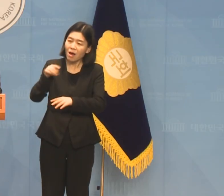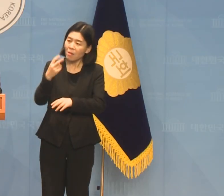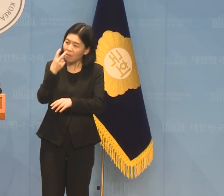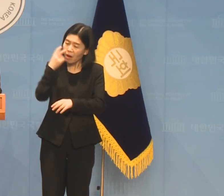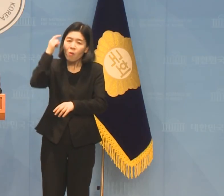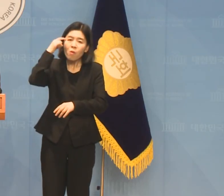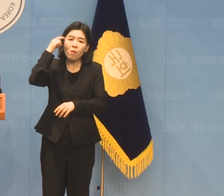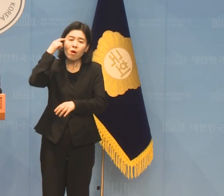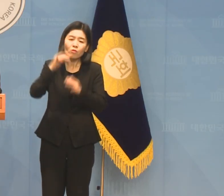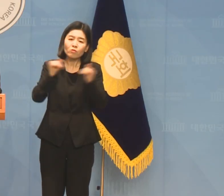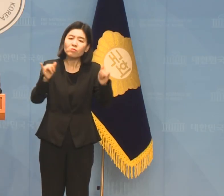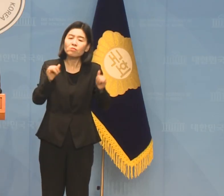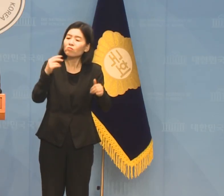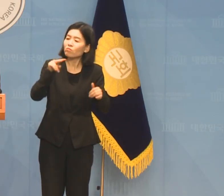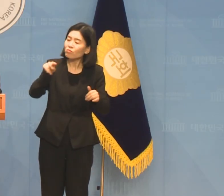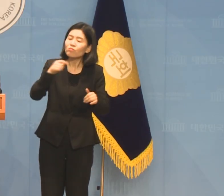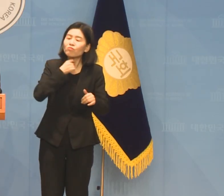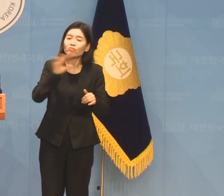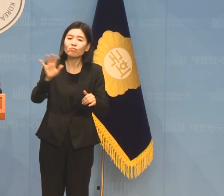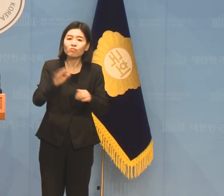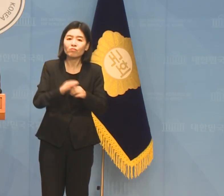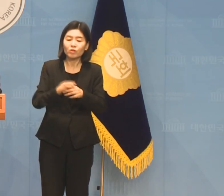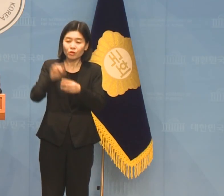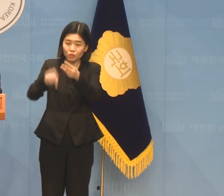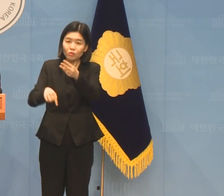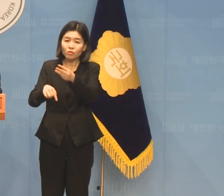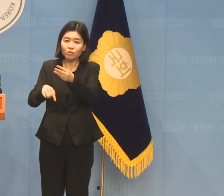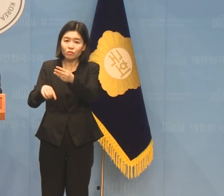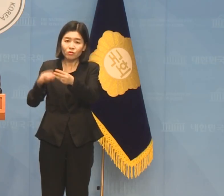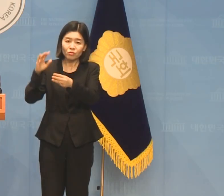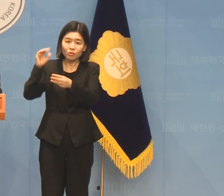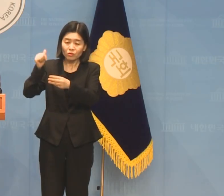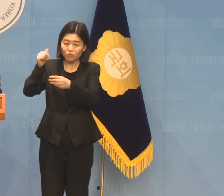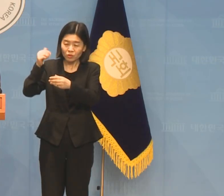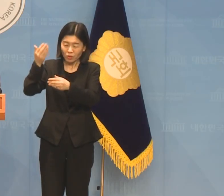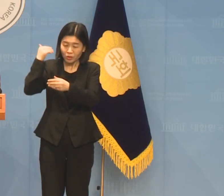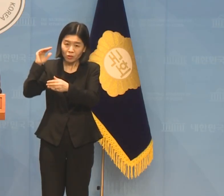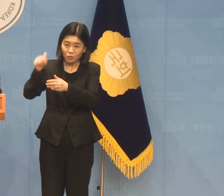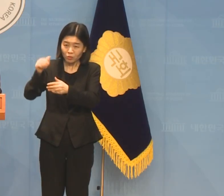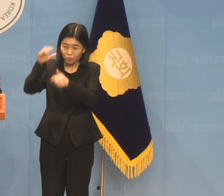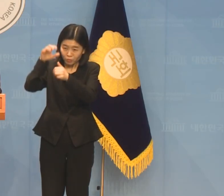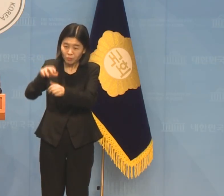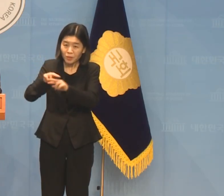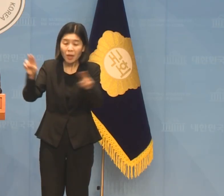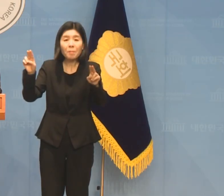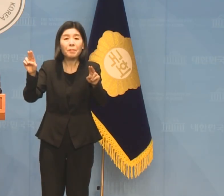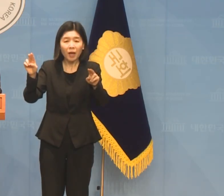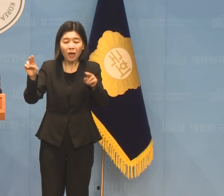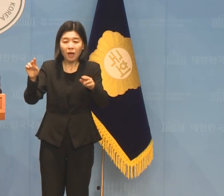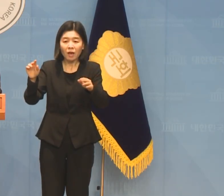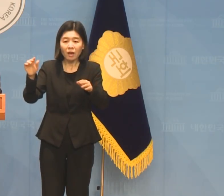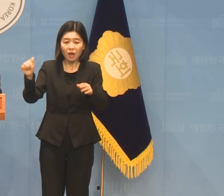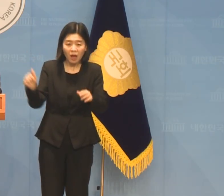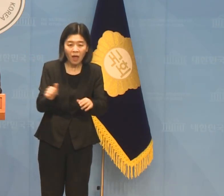윤석열 전 대통령이 구속 취소로 거리를 활보한 지 오늘로 45일째입니다.